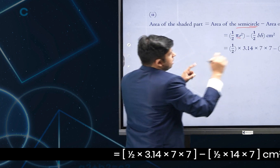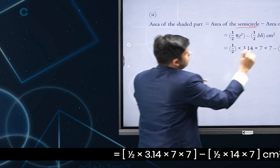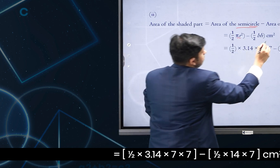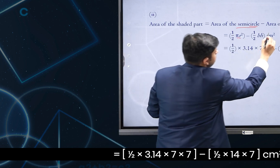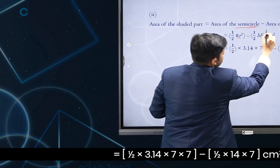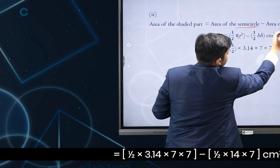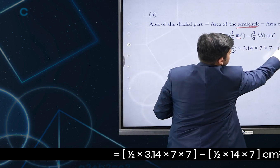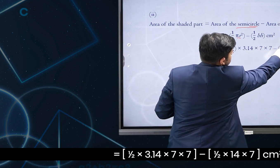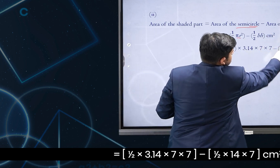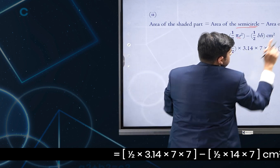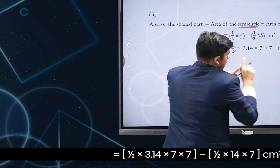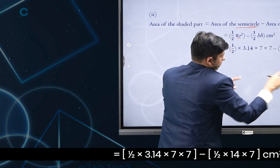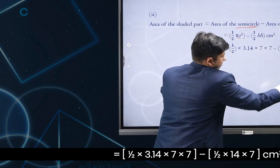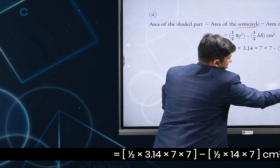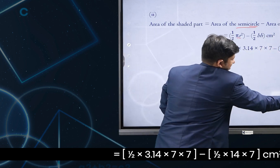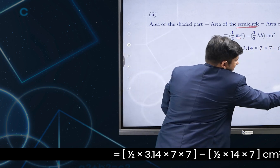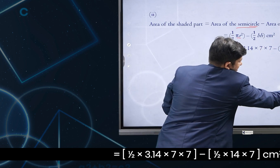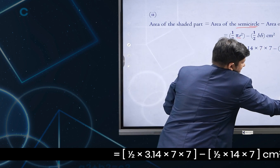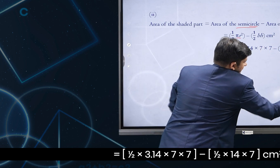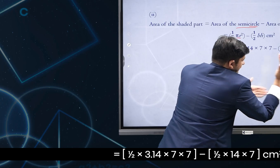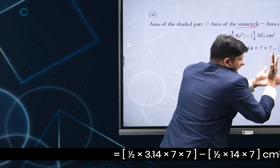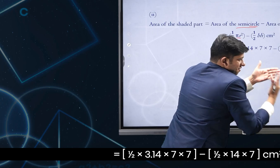ஈடு அடைப்புக்குறிக்குள் 1/2 பெருக்கல்